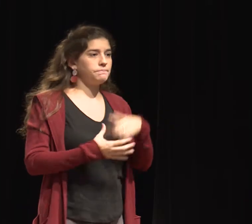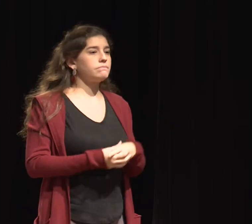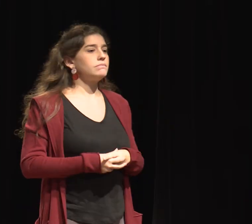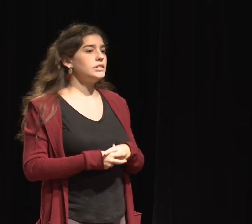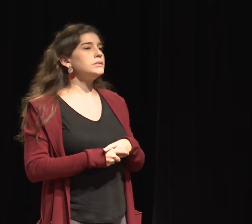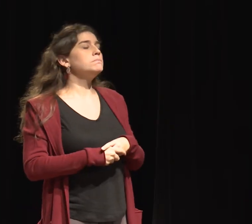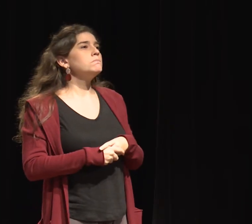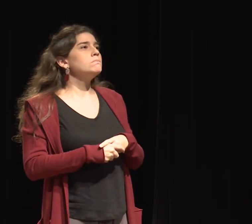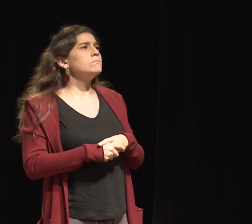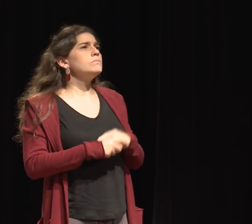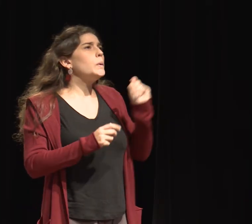Então, a primeira hipótese